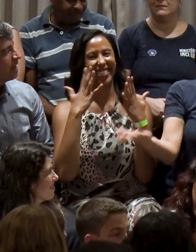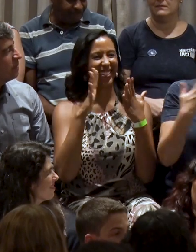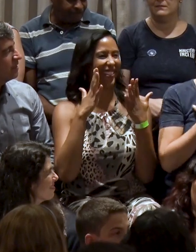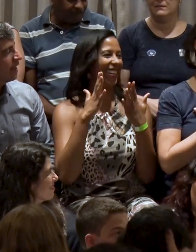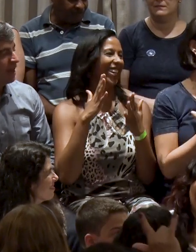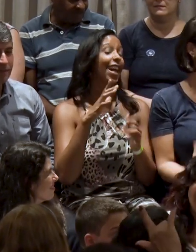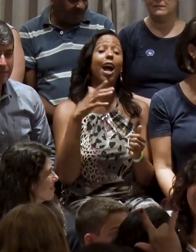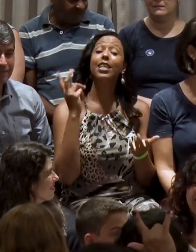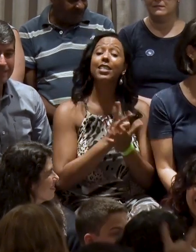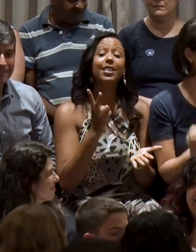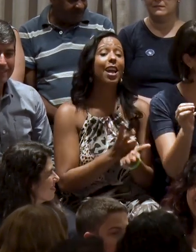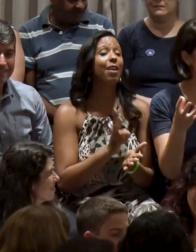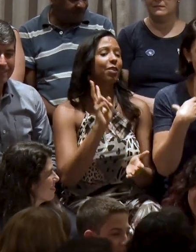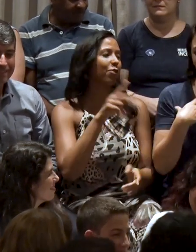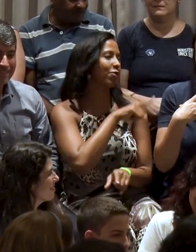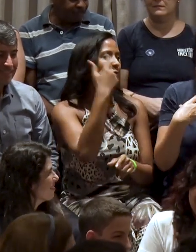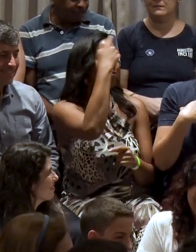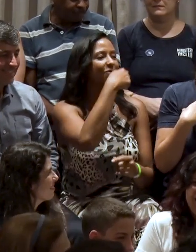Esses são os meus surdos. Essas carinhas são, esses são os meus